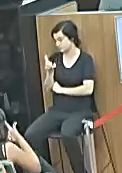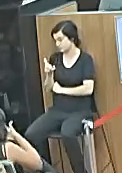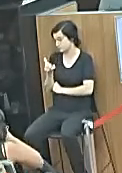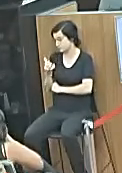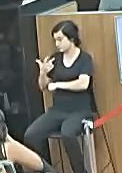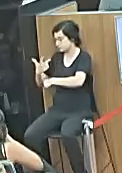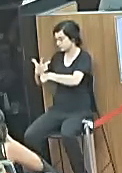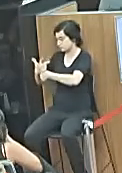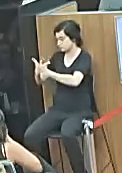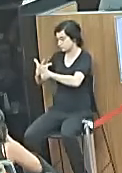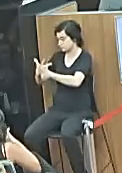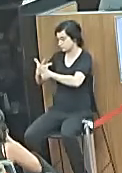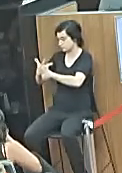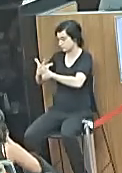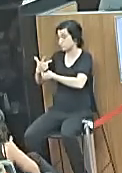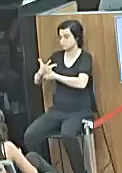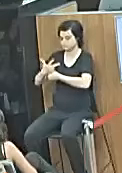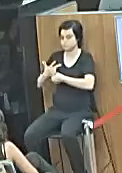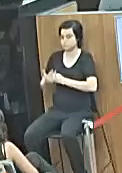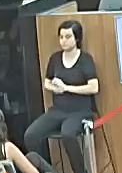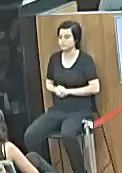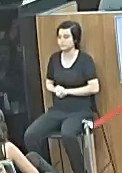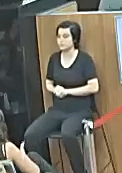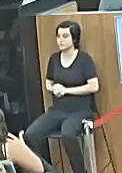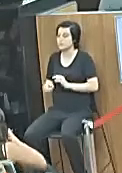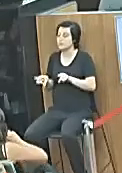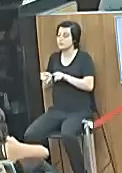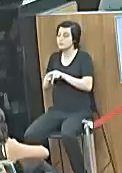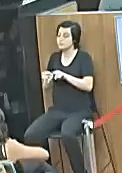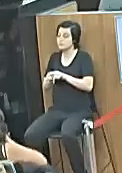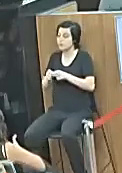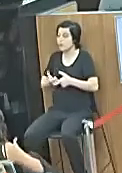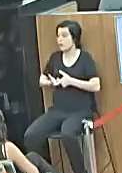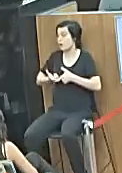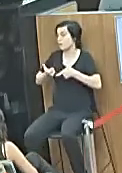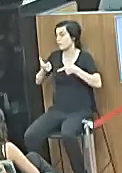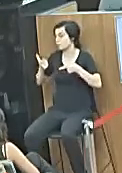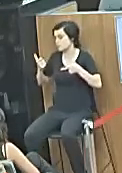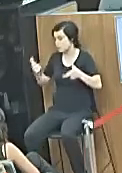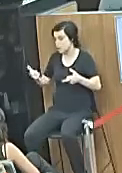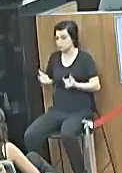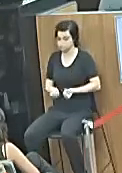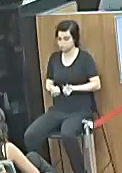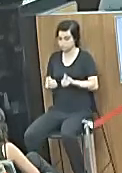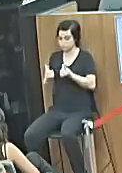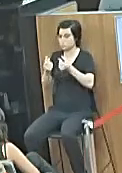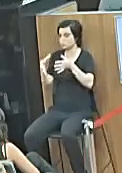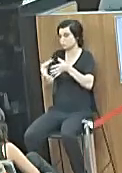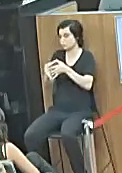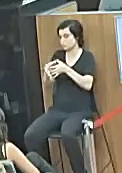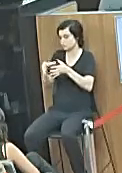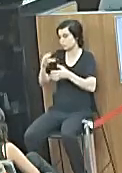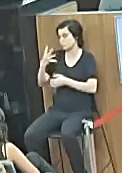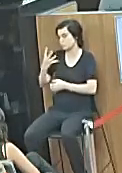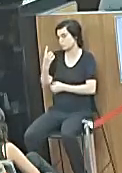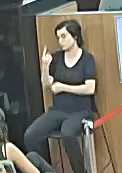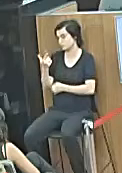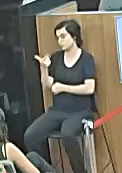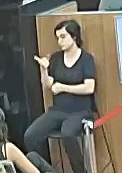aportar recursos e ampliar a meta física da ação 4112 é